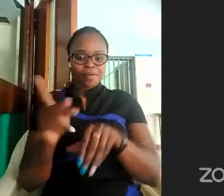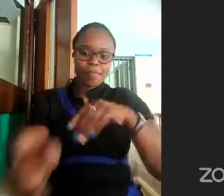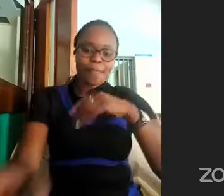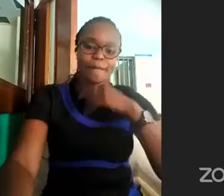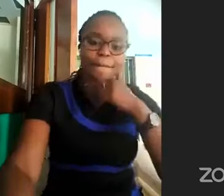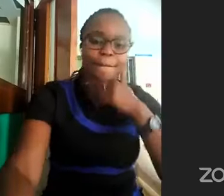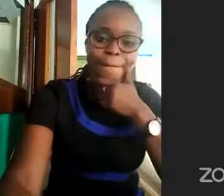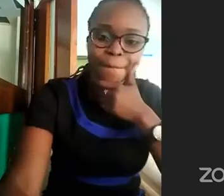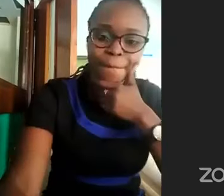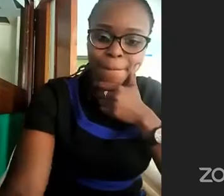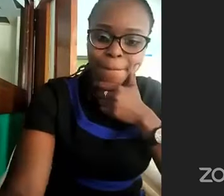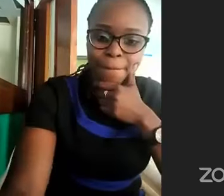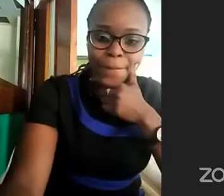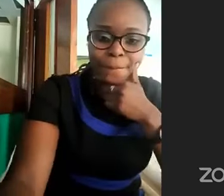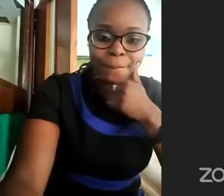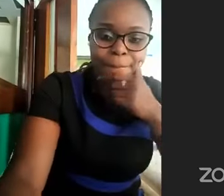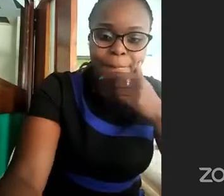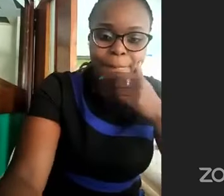present. Asante ni sana.